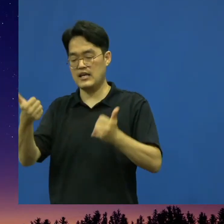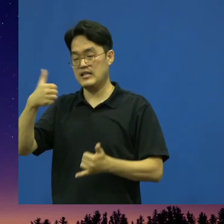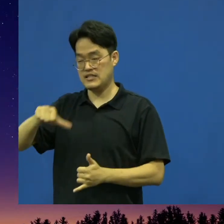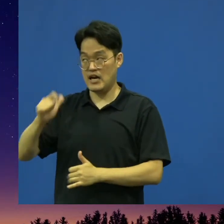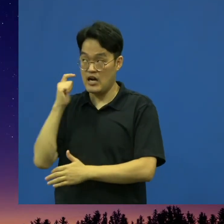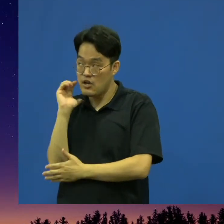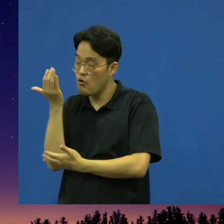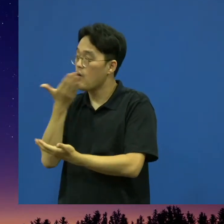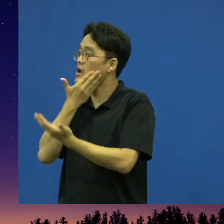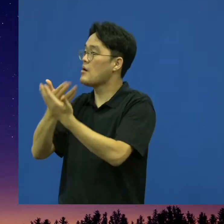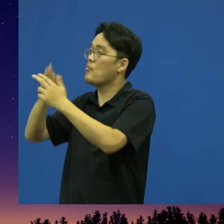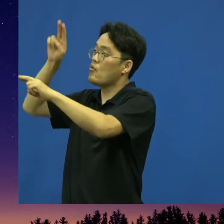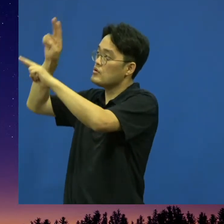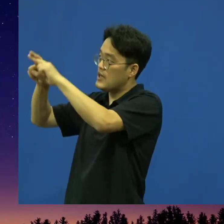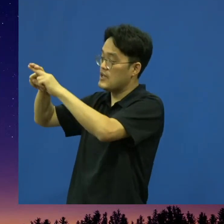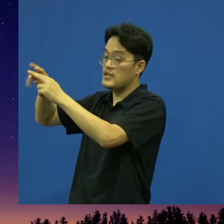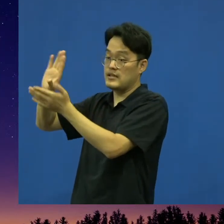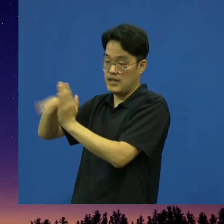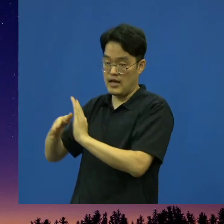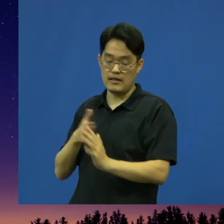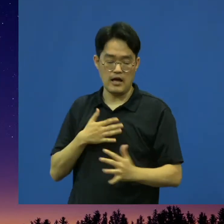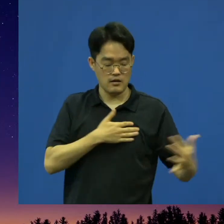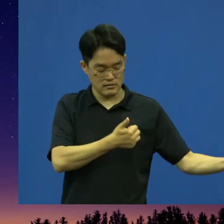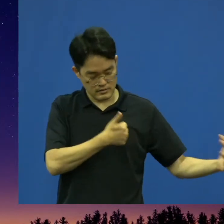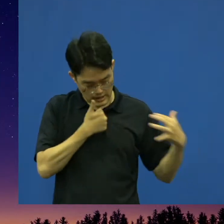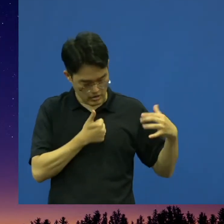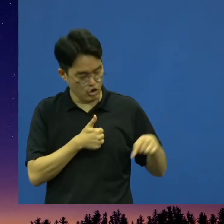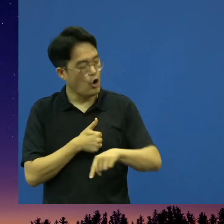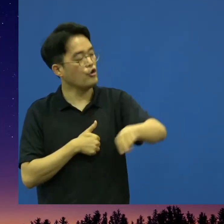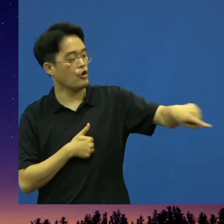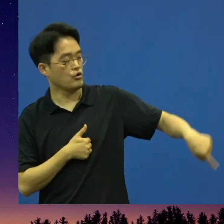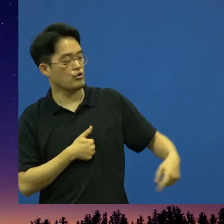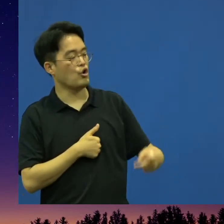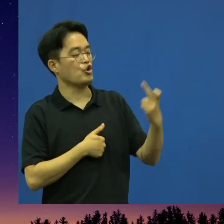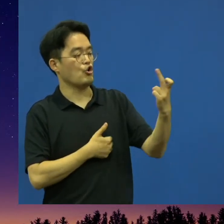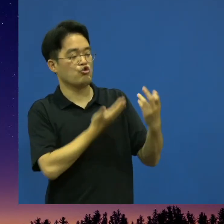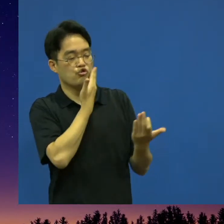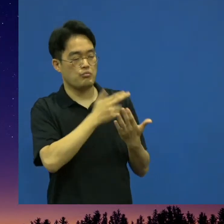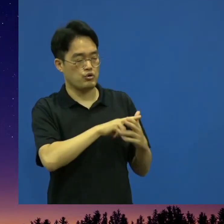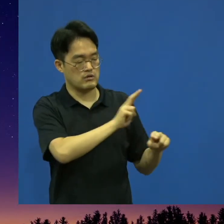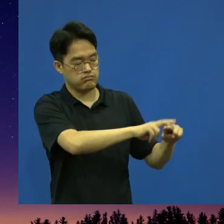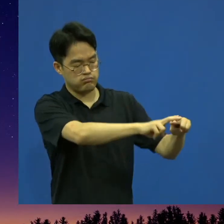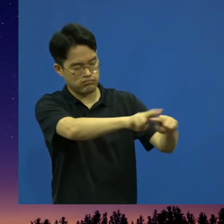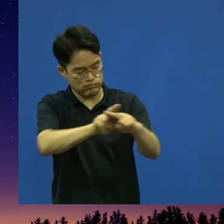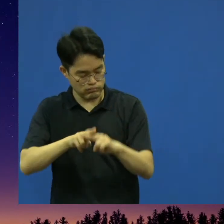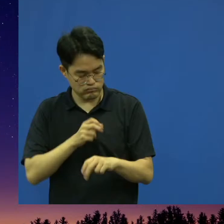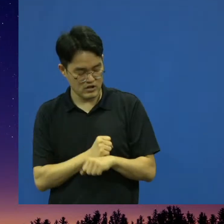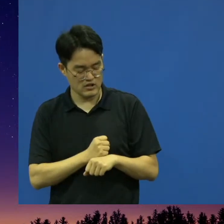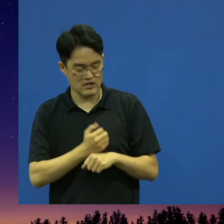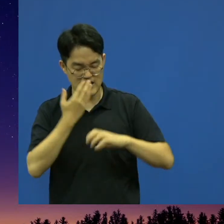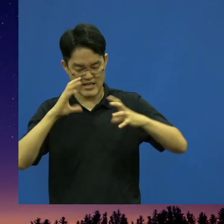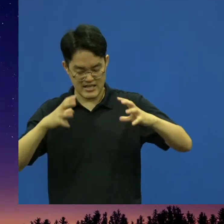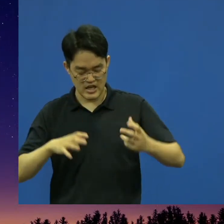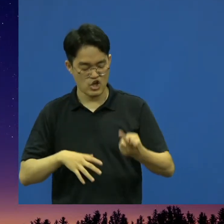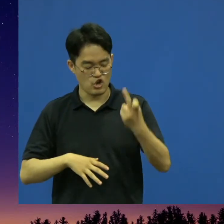앉을 때에 나를 따르는 너희도 12보좌에 앉아 이스라엘 12지파를